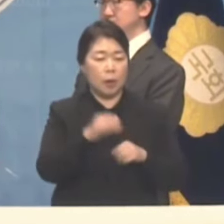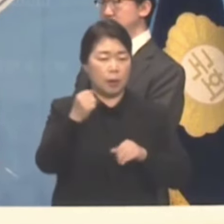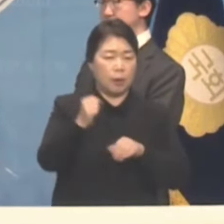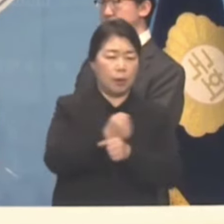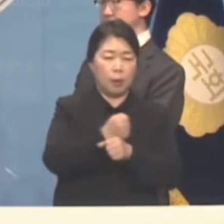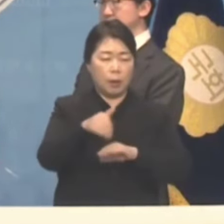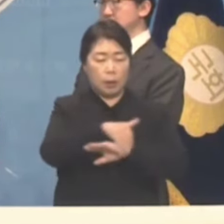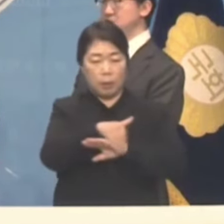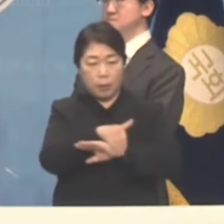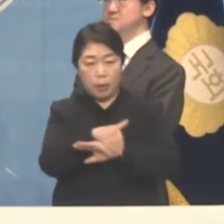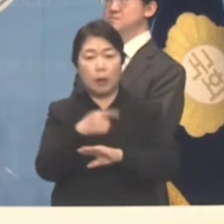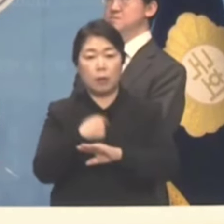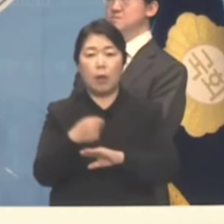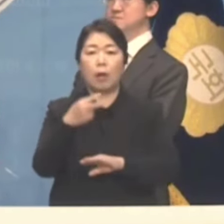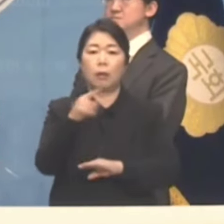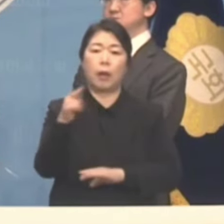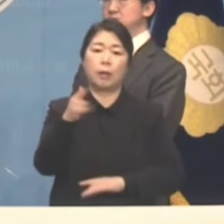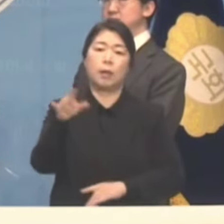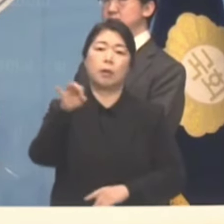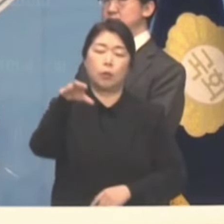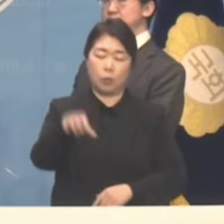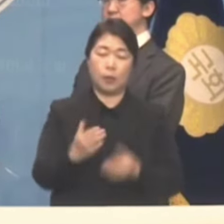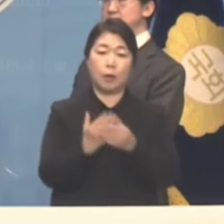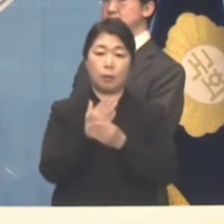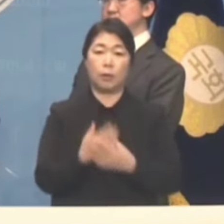사건입니다 그전에 사업자였던